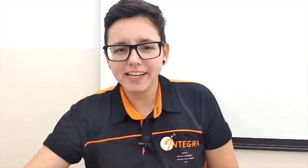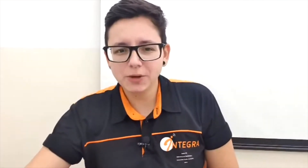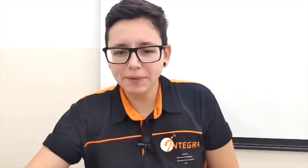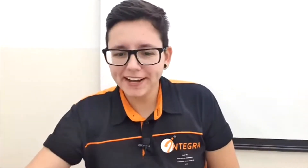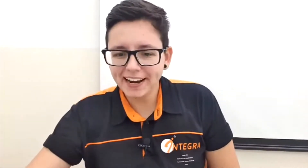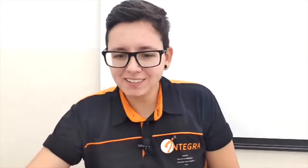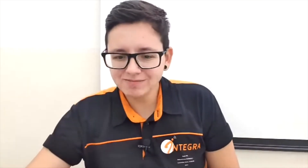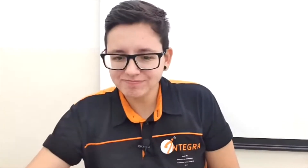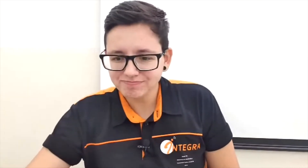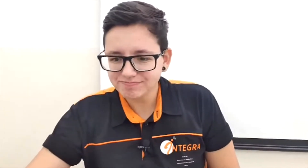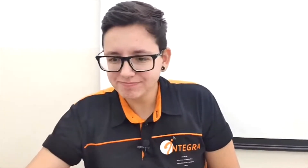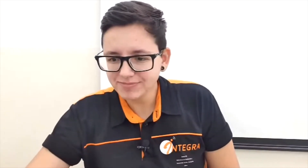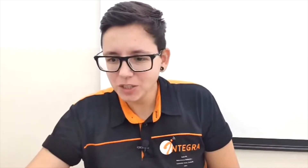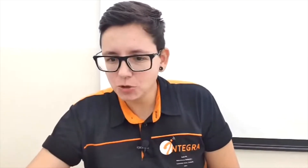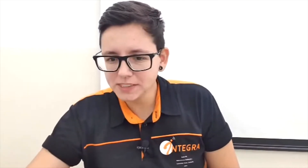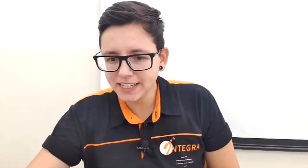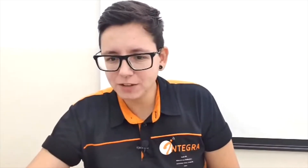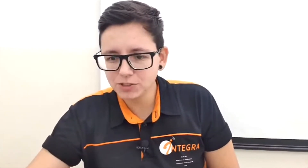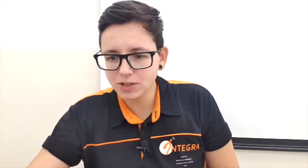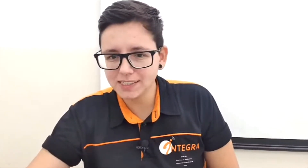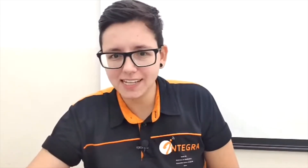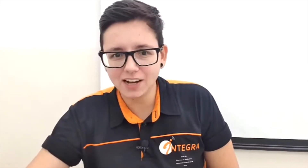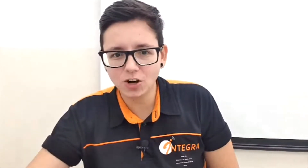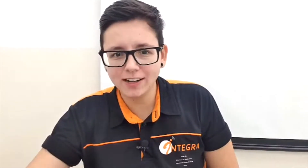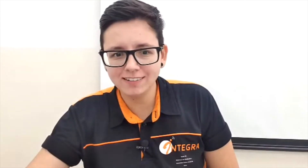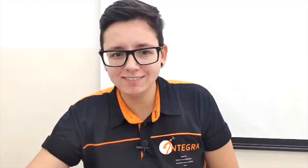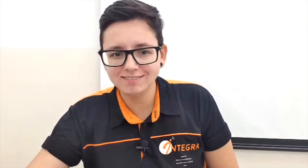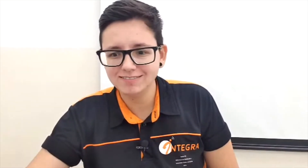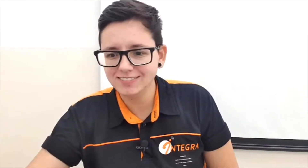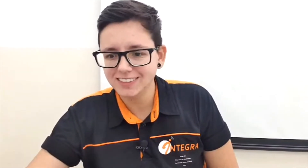Conseguiram pegar? Conseguiram visualizar agora?